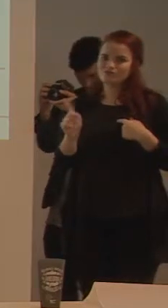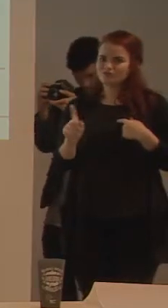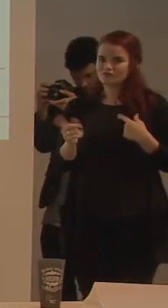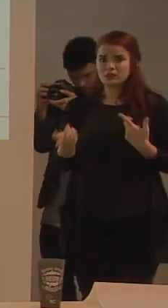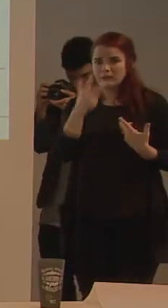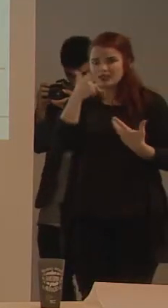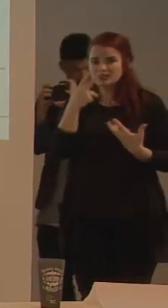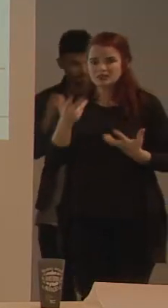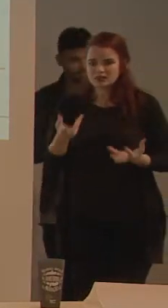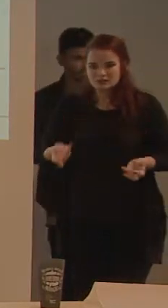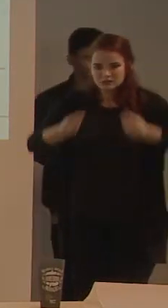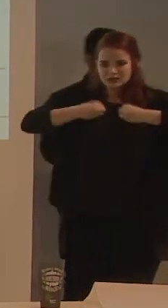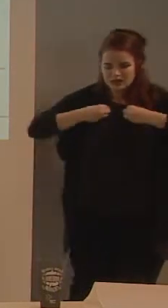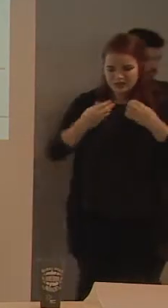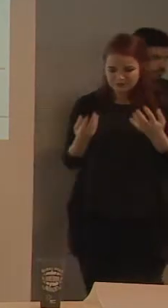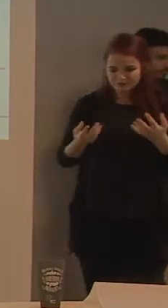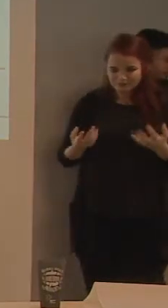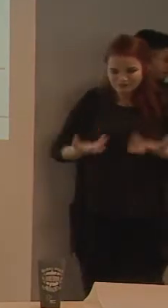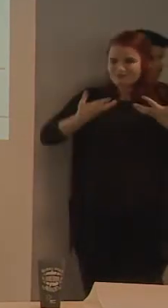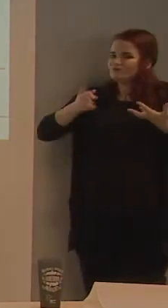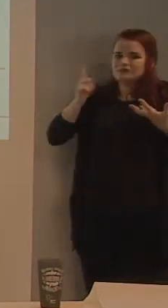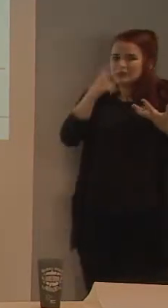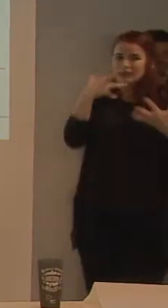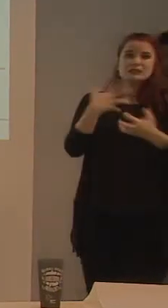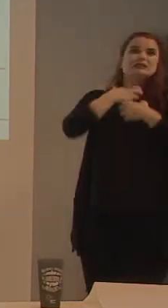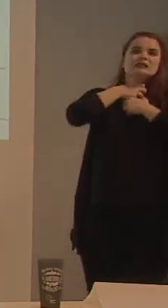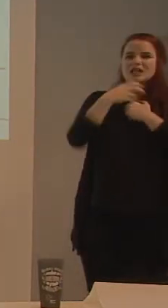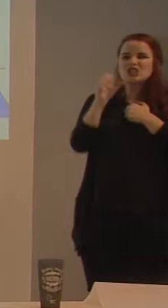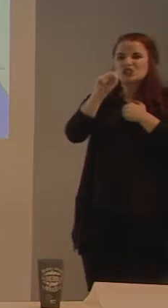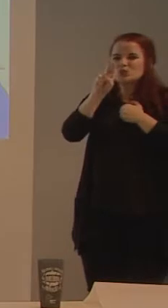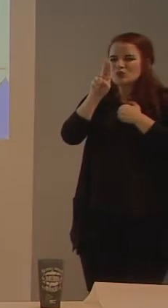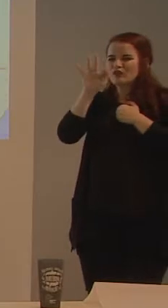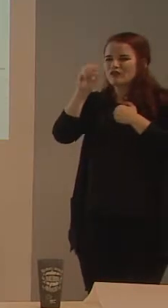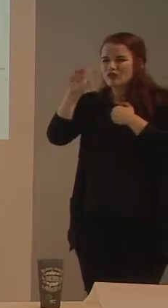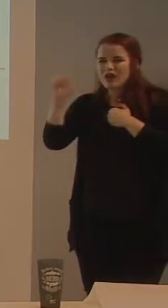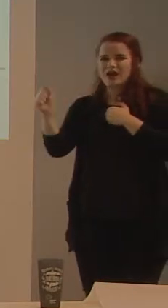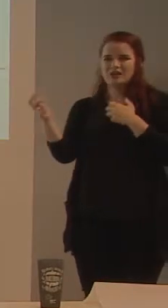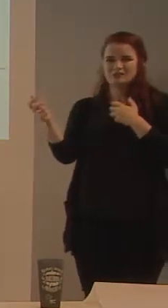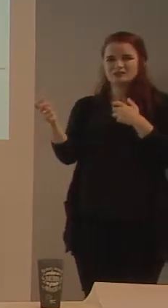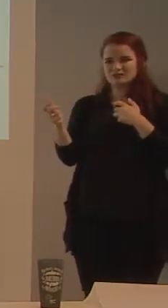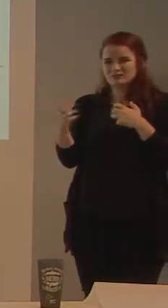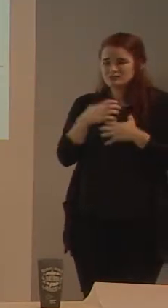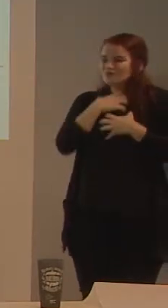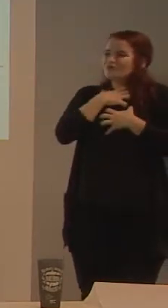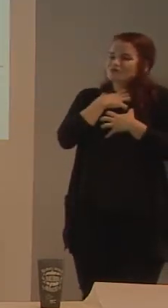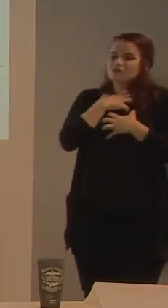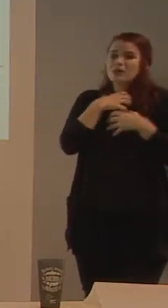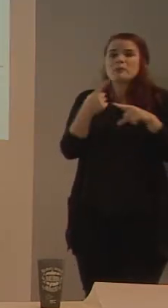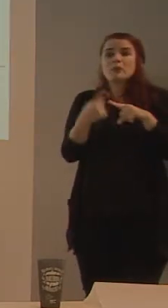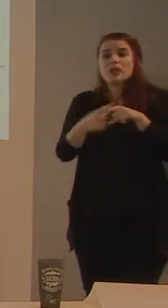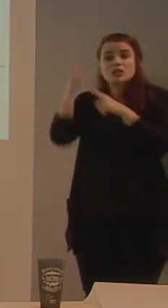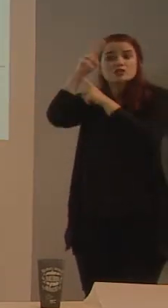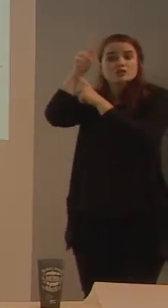sufocando o diferente e o estranho. E isso é pura dinamite. Afinal, as histórias são a cola social que conecta